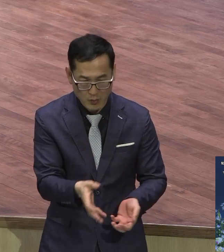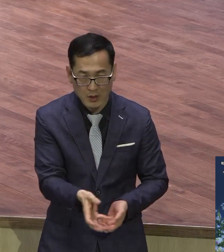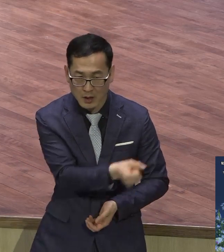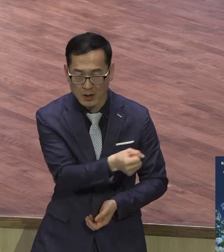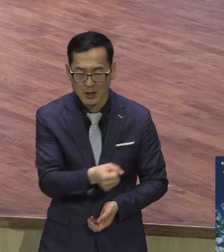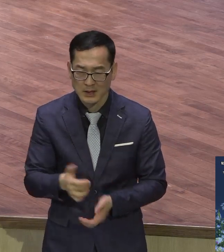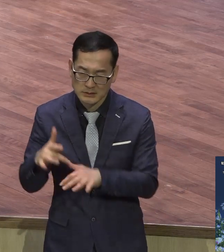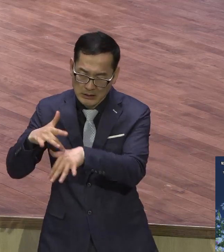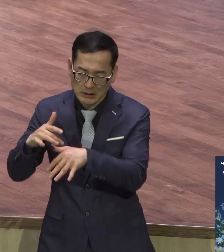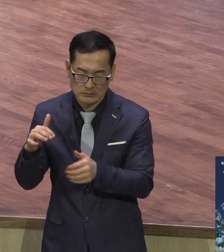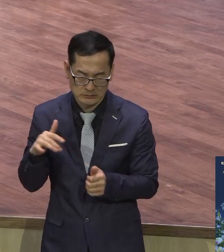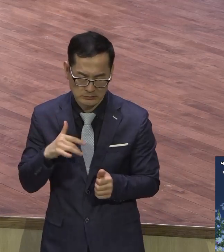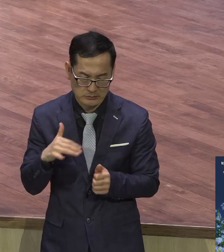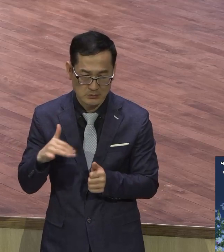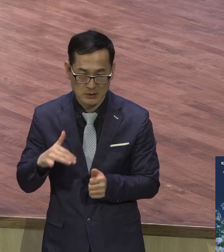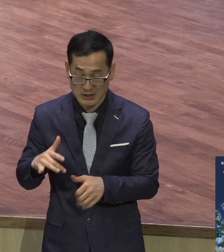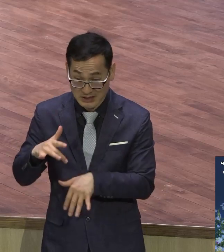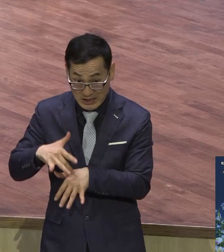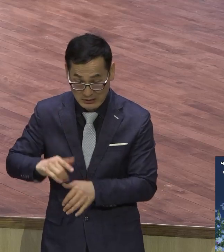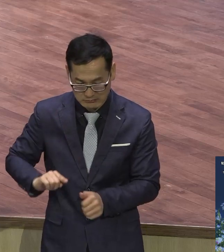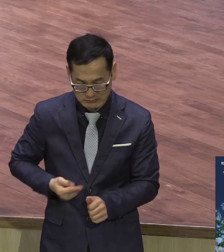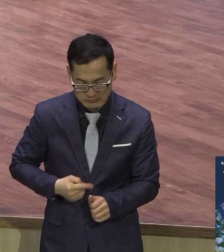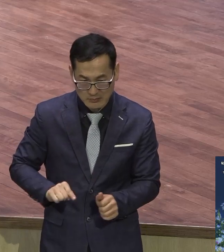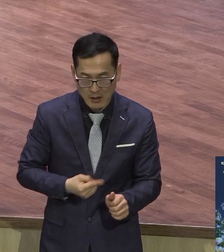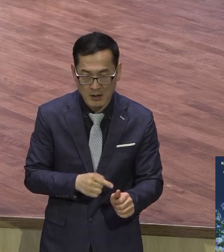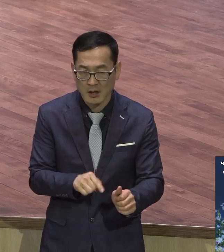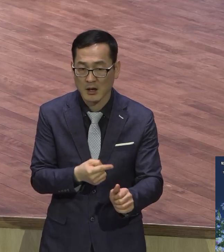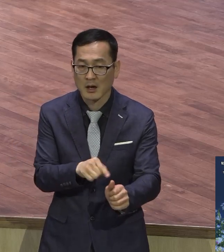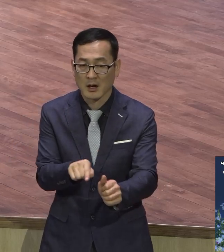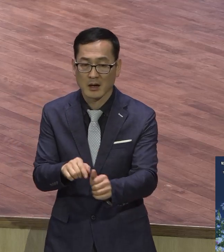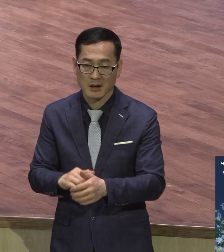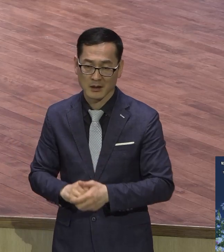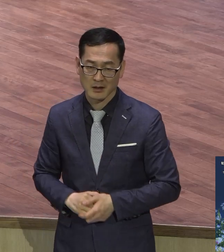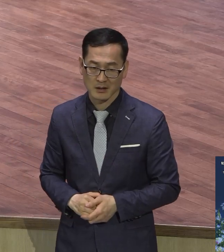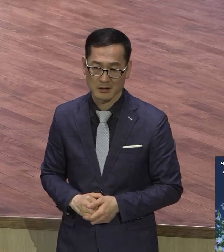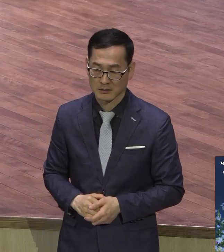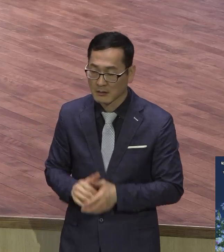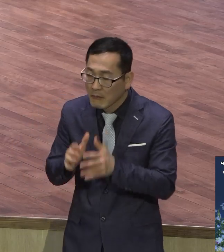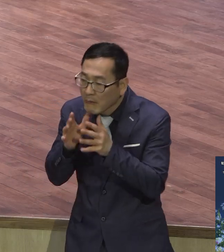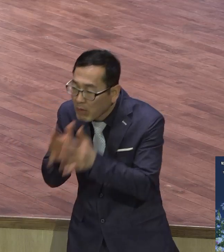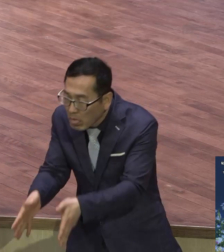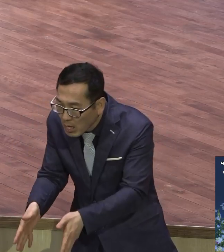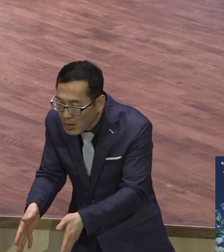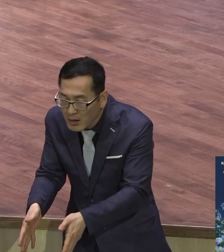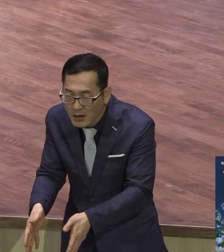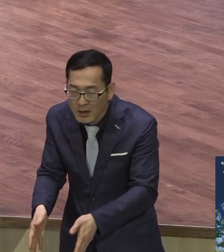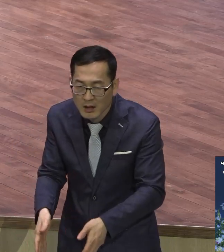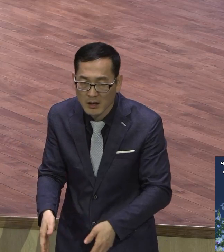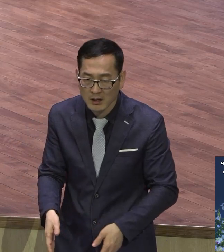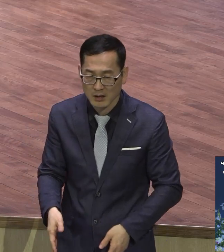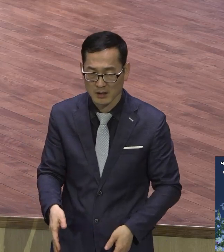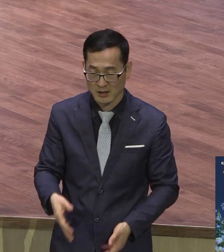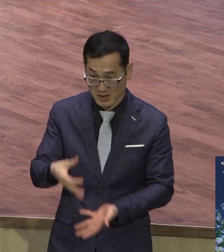이걸 딱 가지고 조정을 합니다. 여기 거의 다 넘어집니다. 물질, 자돈심.